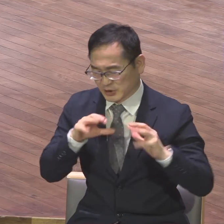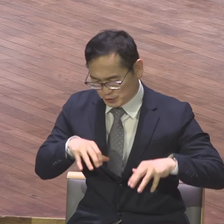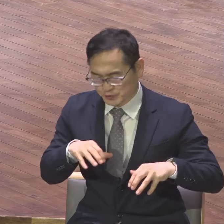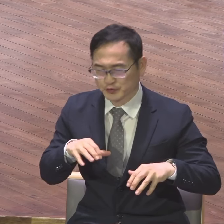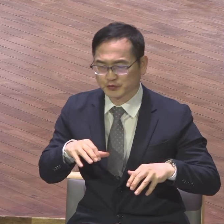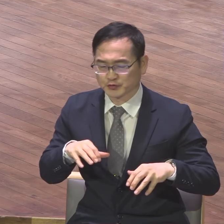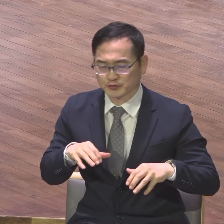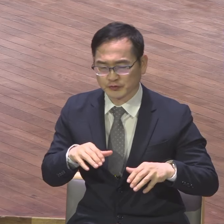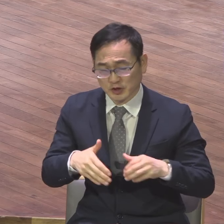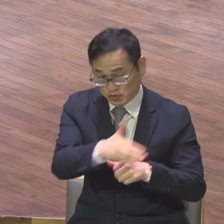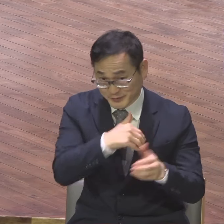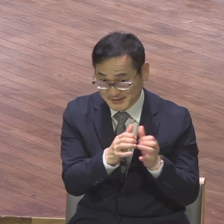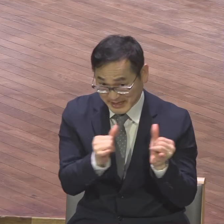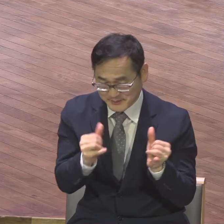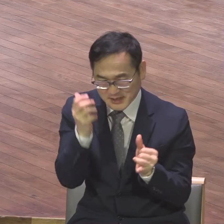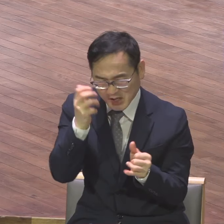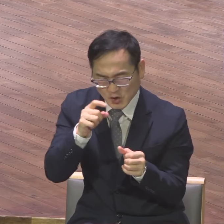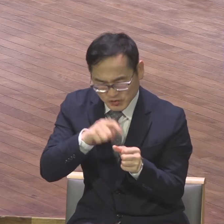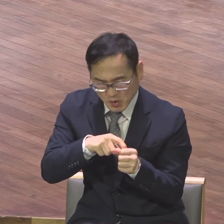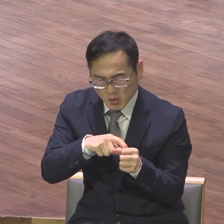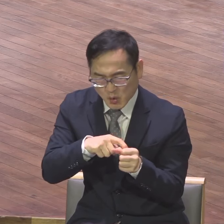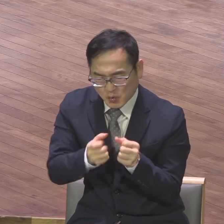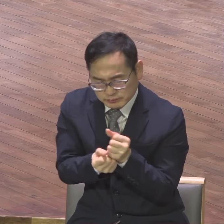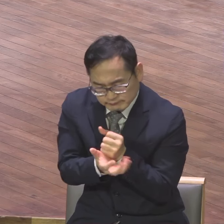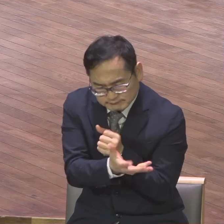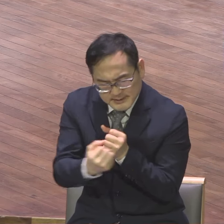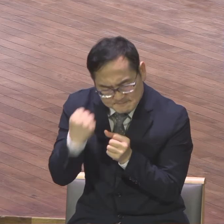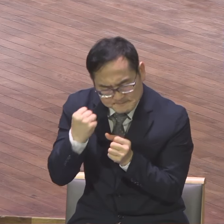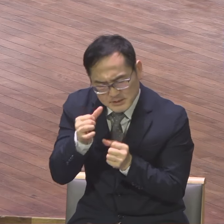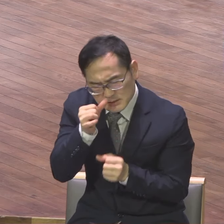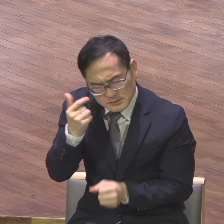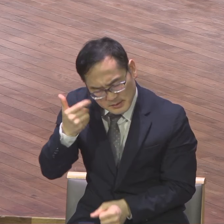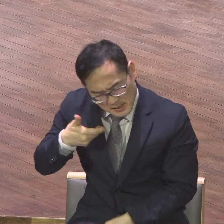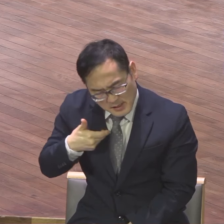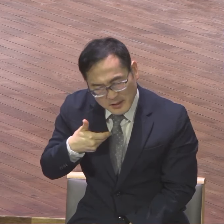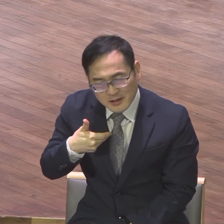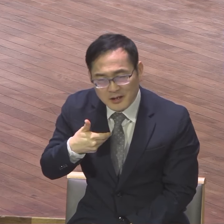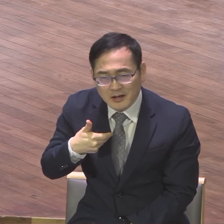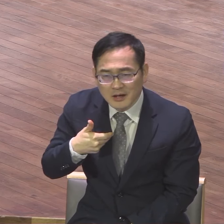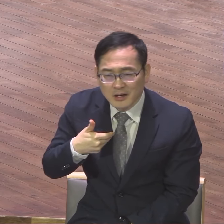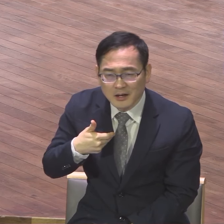관련된 사람들에게 영적 영향력을 입히고 있는가?